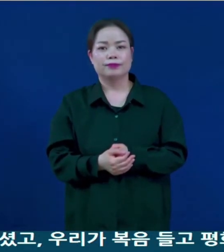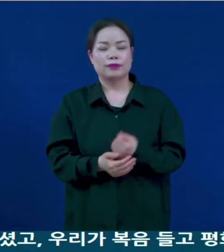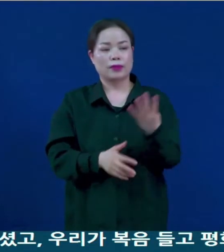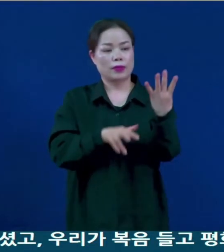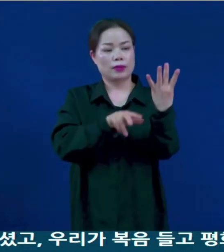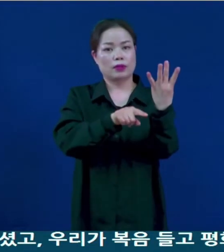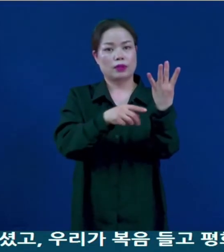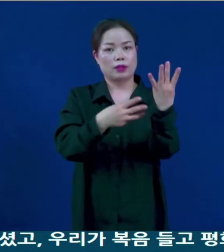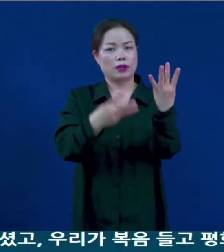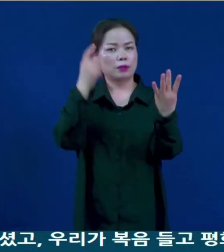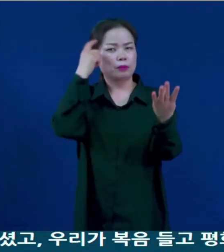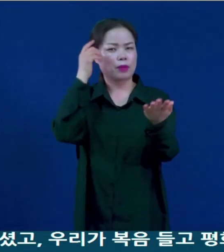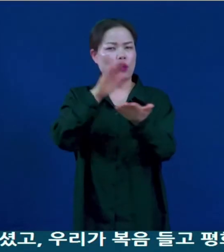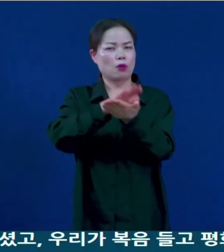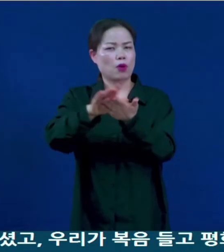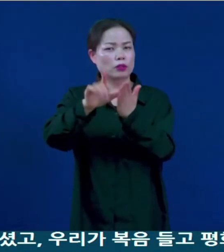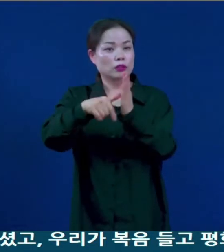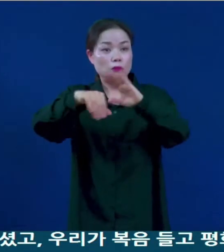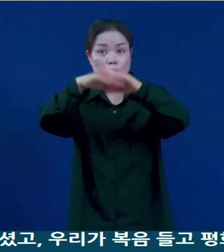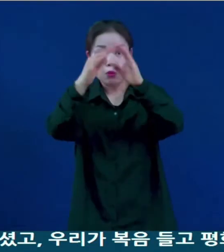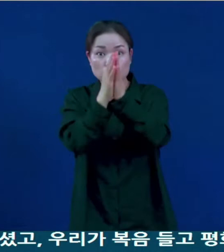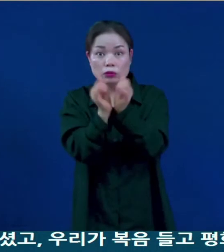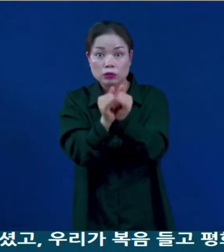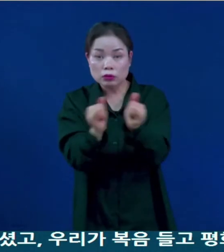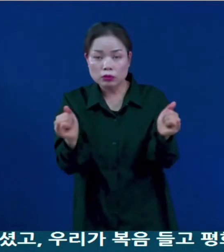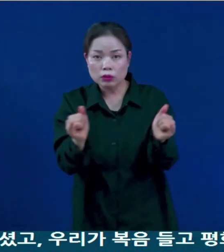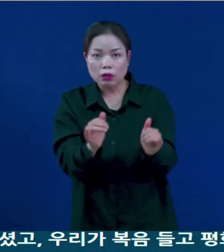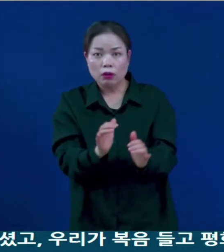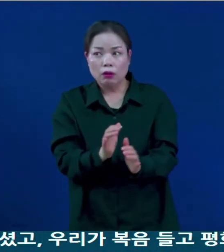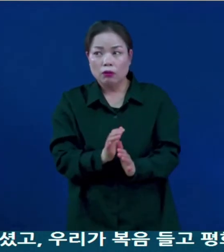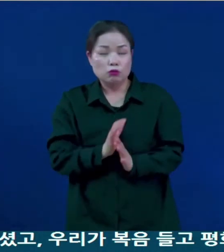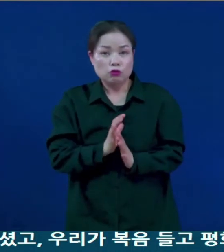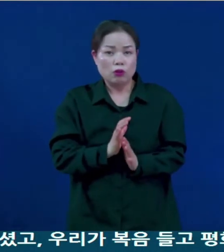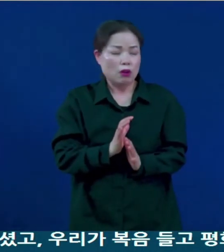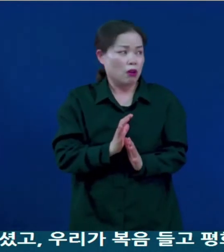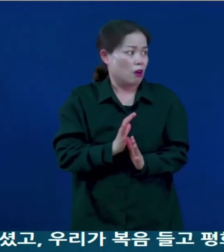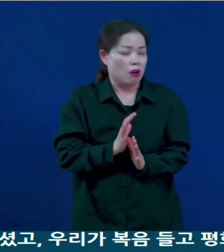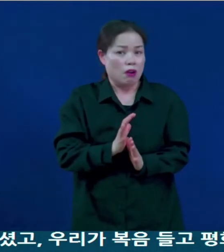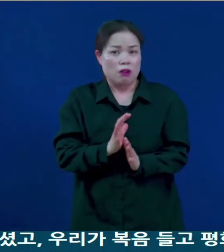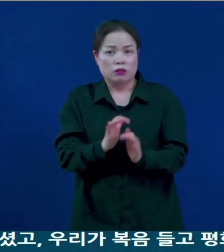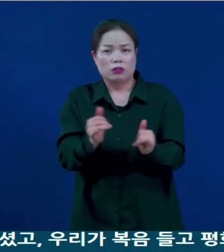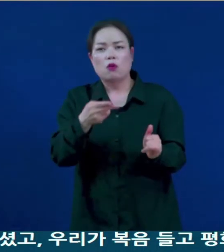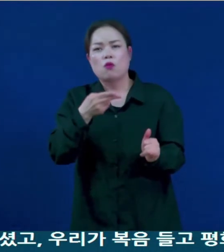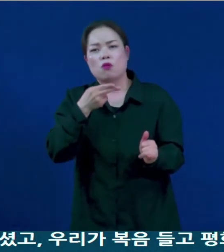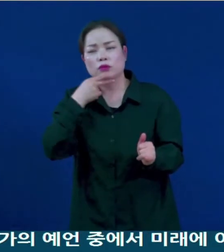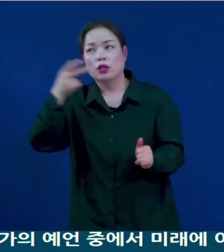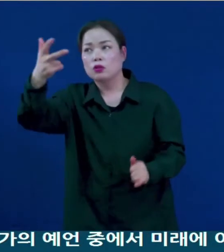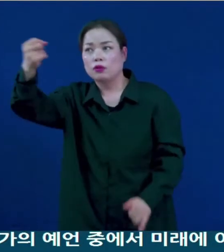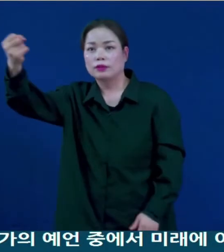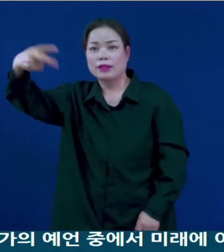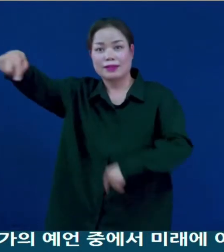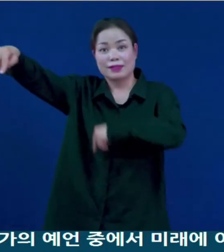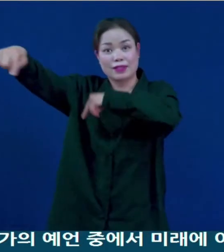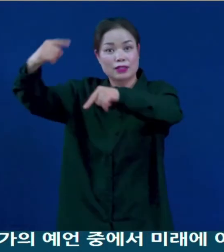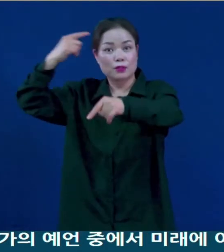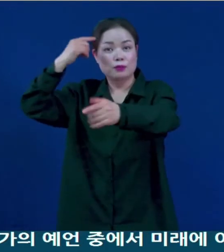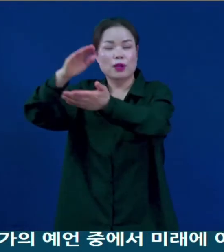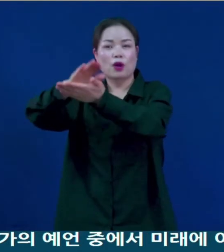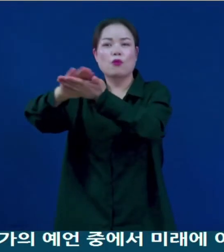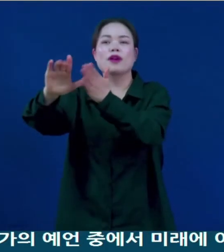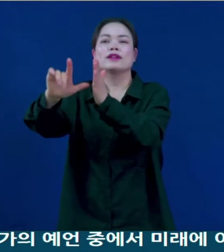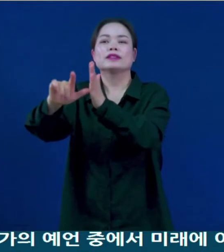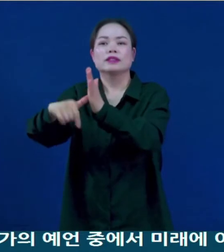4절에 보시면 그 평화의 시대에 모든 사람에게는 두렵게 할 자가 없을 것입니다. 여호와께서 다스리시는 평화의